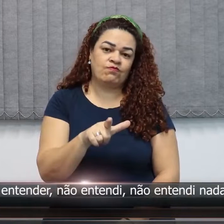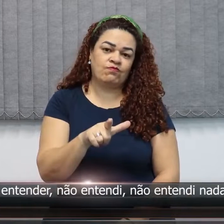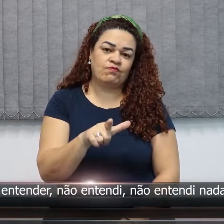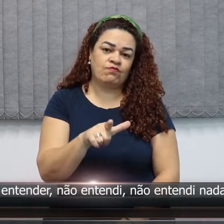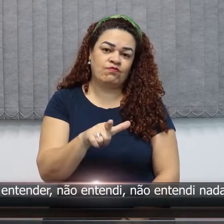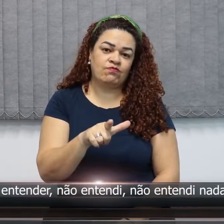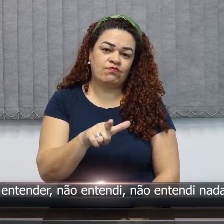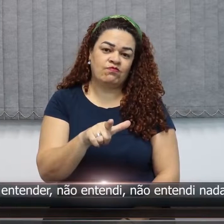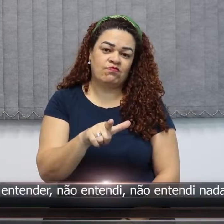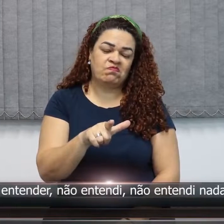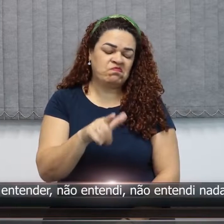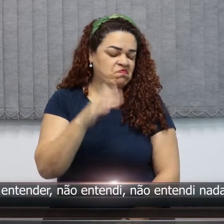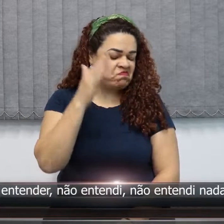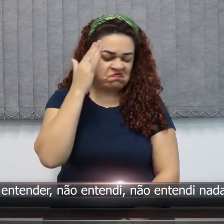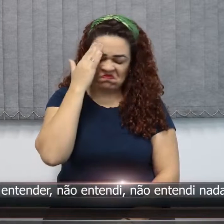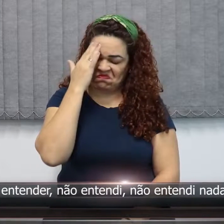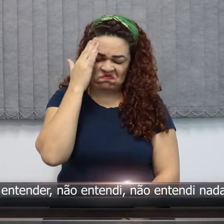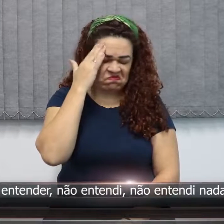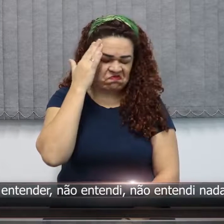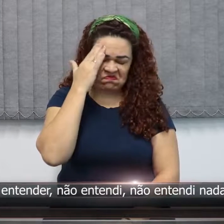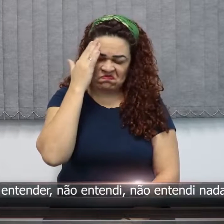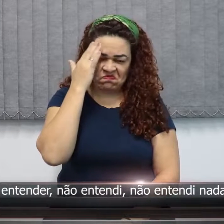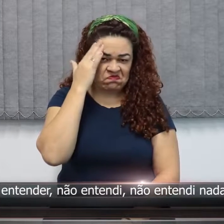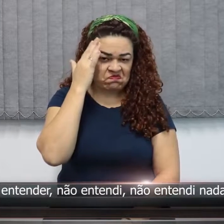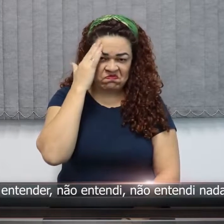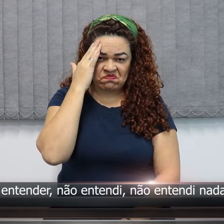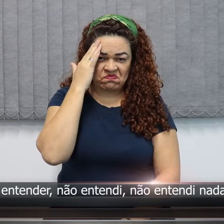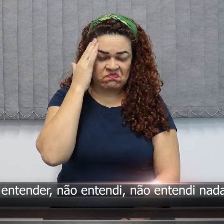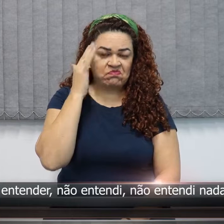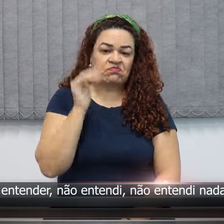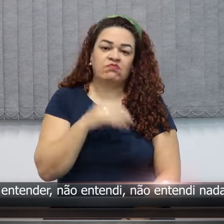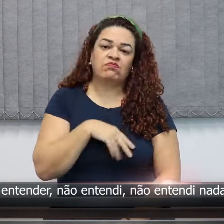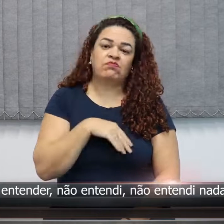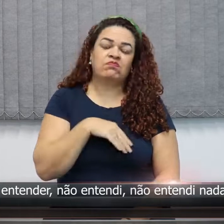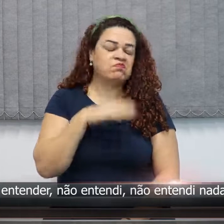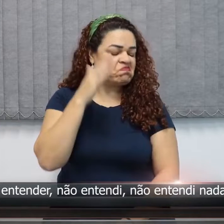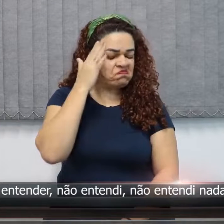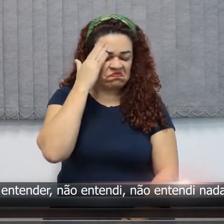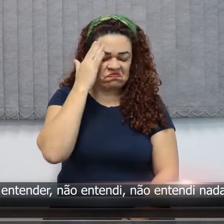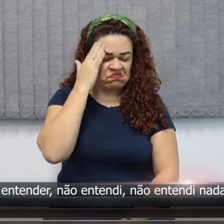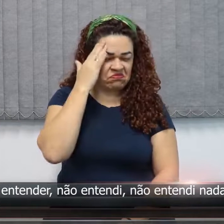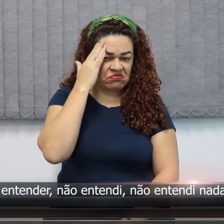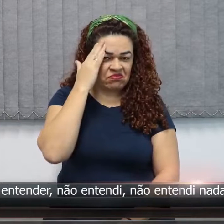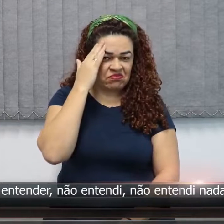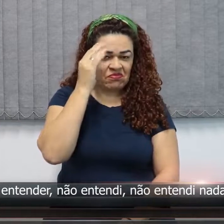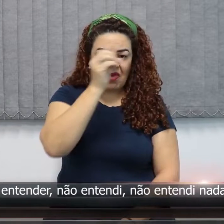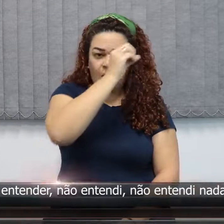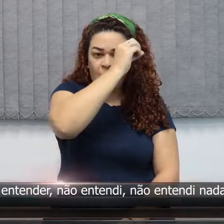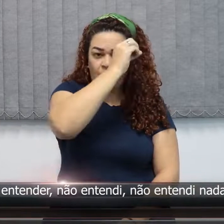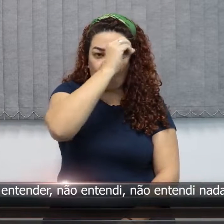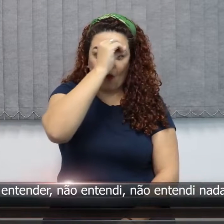não entender, não entendi, não entendi nada,